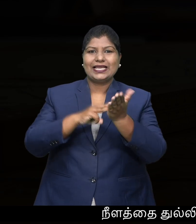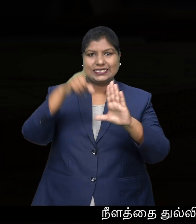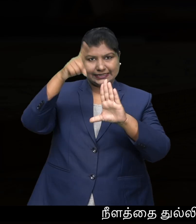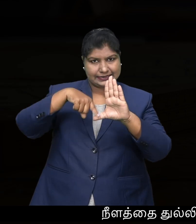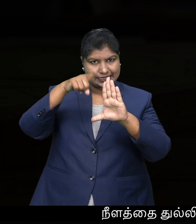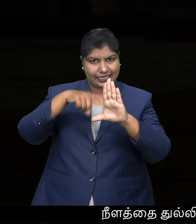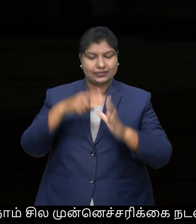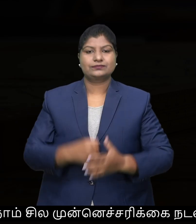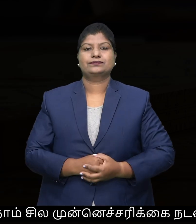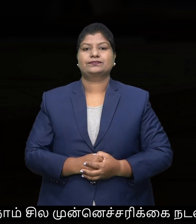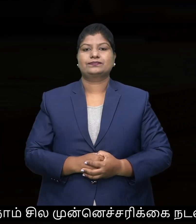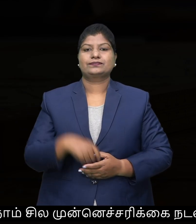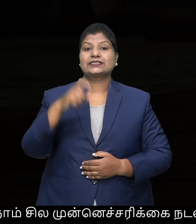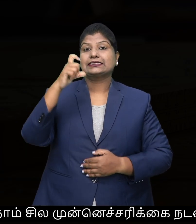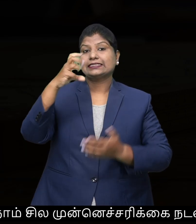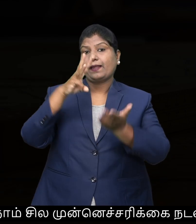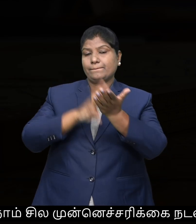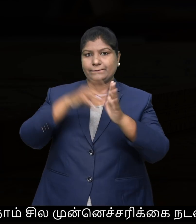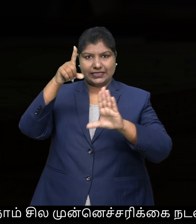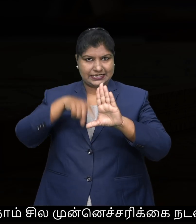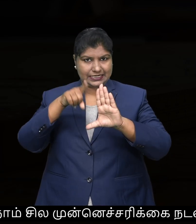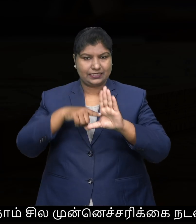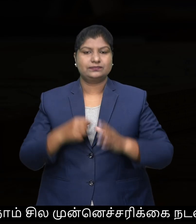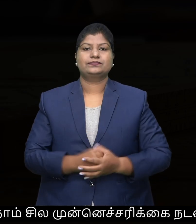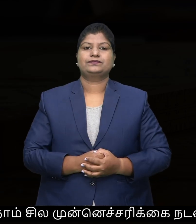அளவிட நாம் சில முன்னெச்சரிக்கை நடவடிக்கைகளை எடுக்க வேண்டும்.